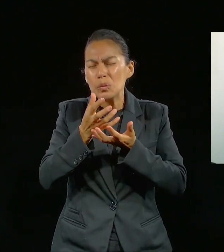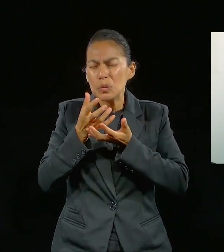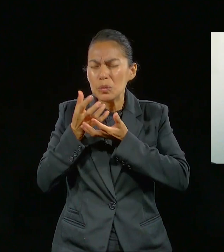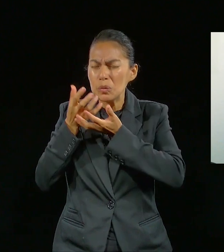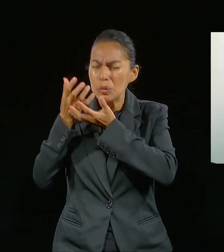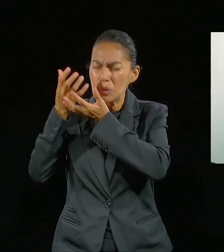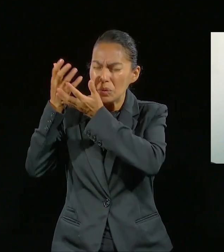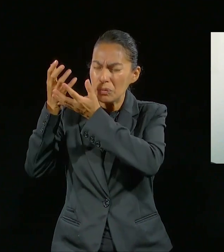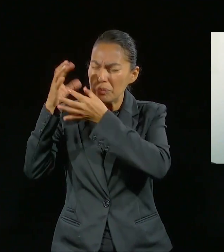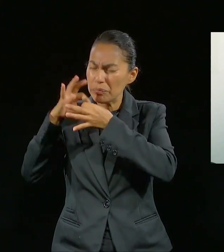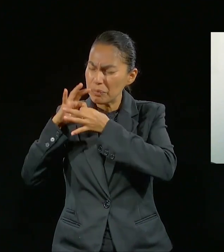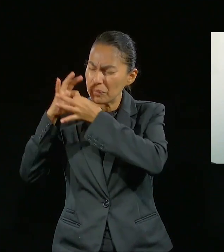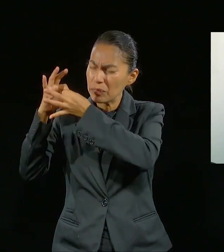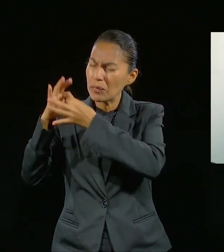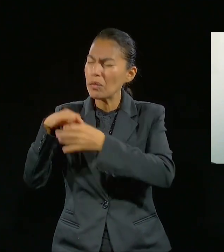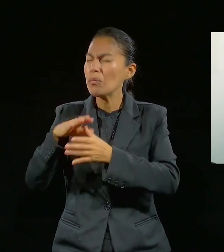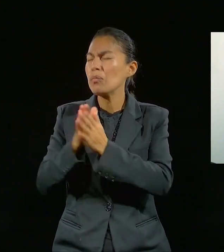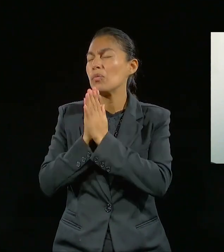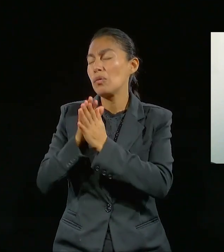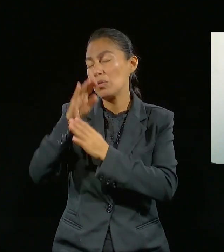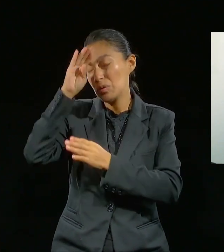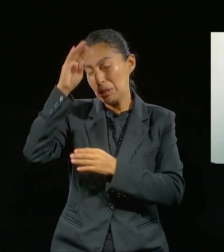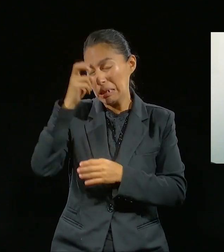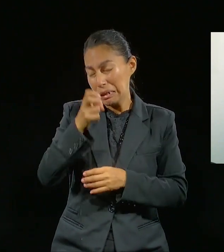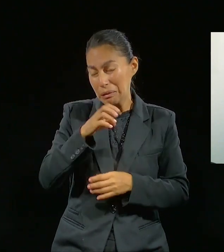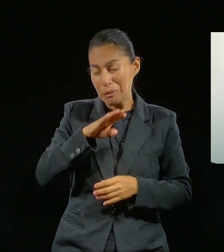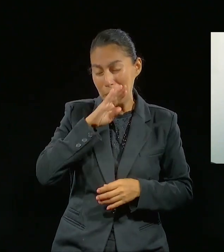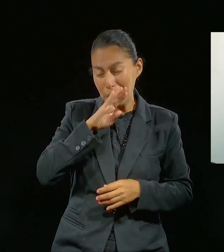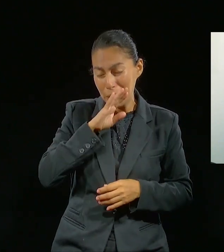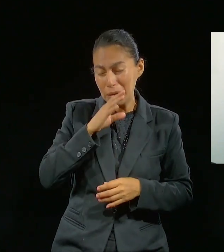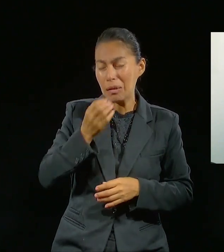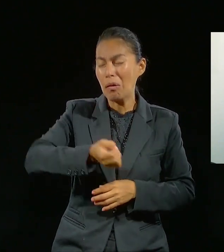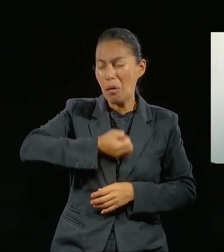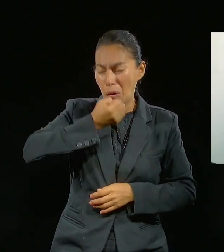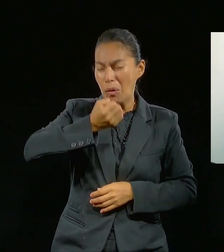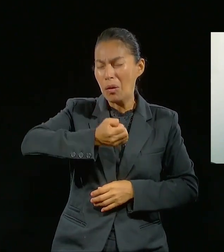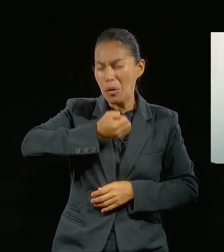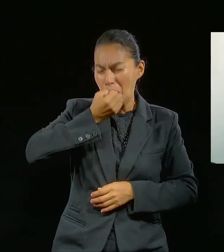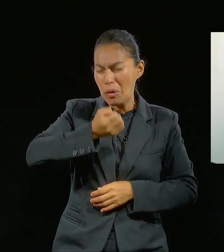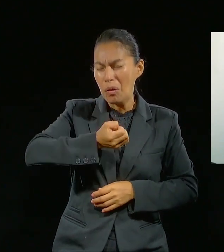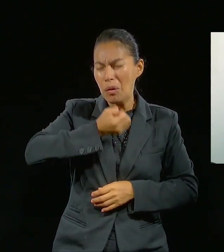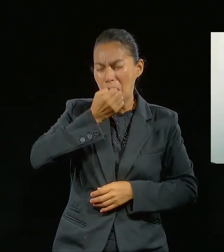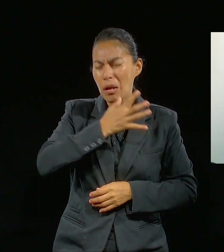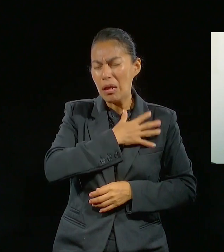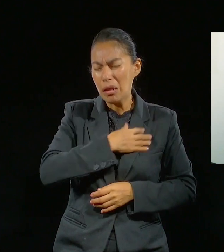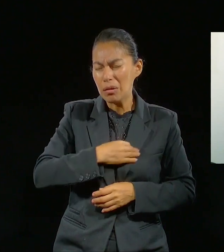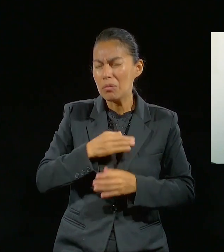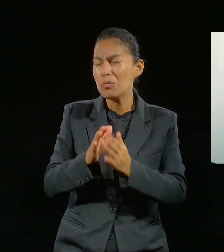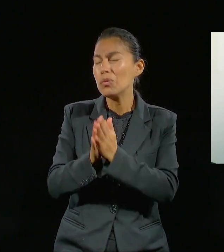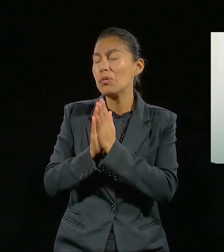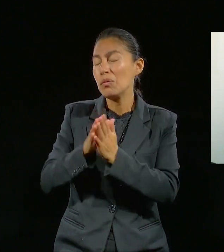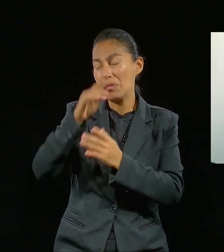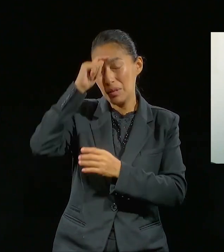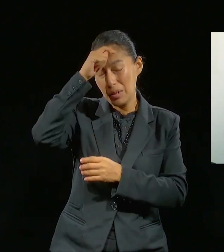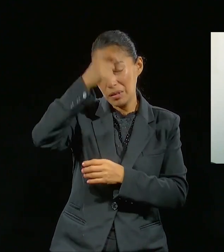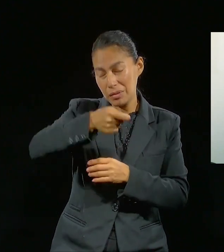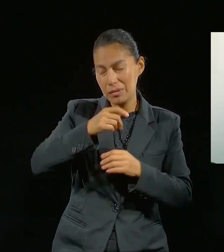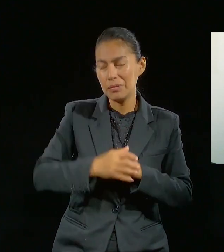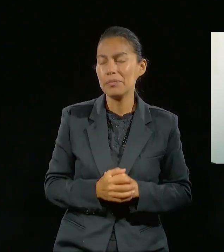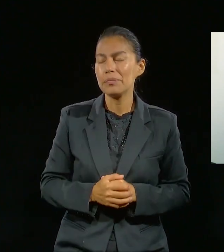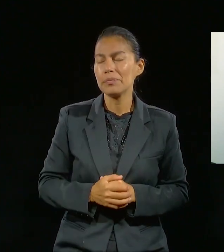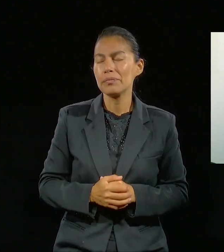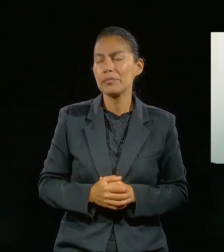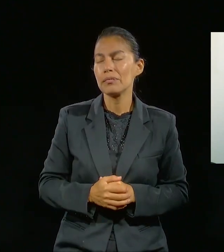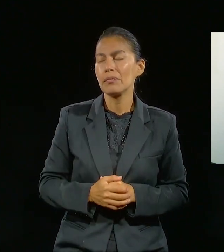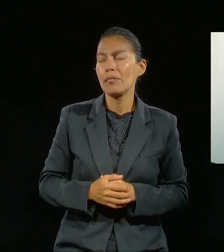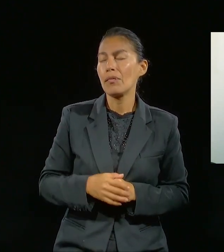esas madres, Señor, que oramos por nuestros hijos. Te agradecemos, Padre, por todas las bendiciones que nos has